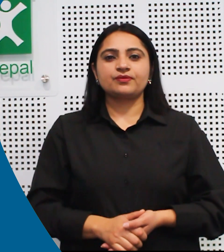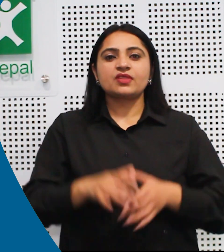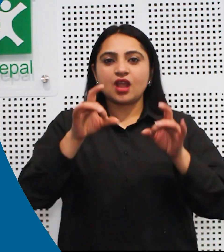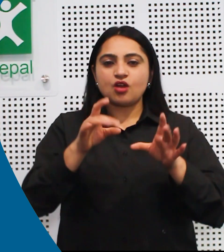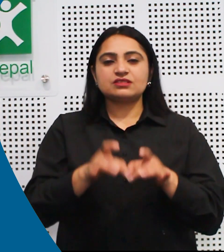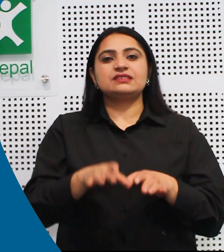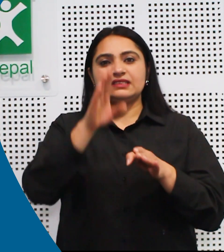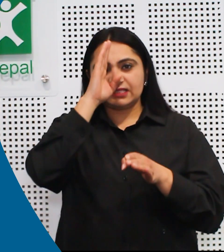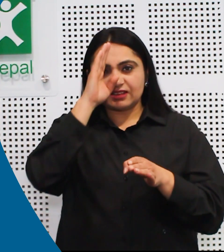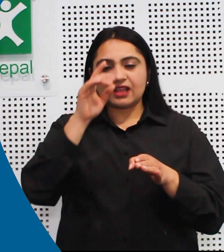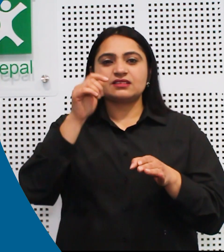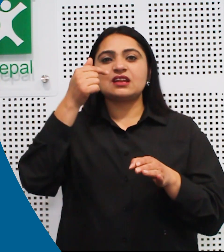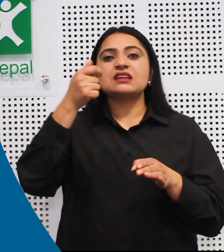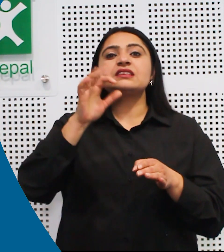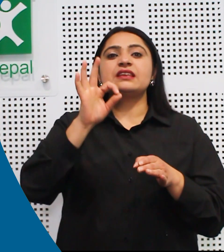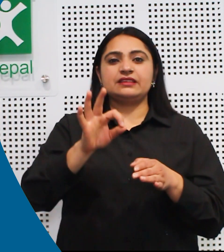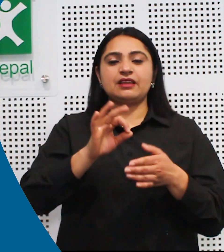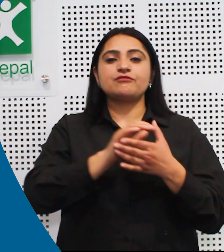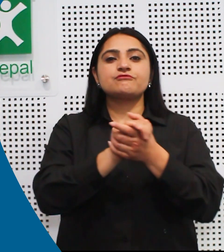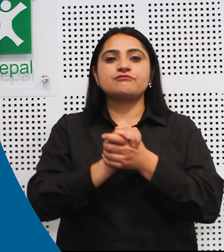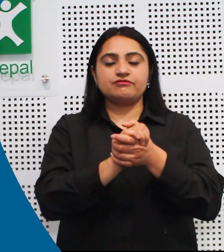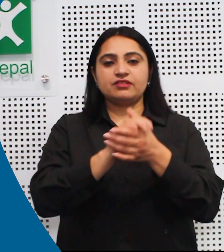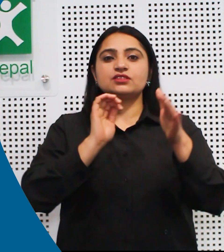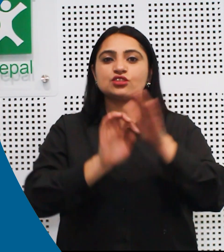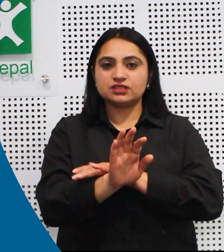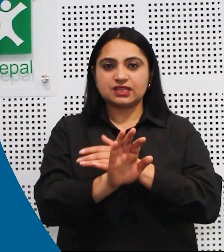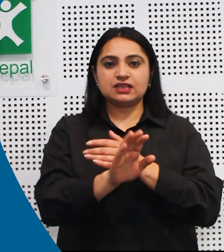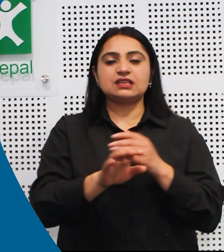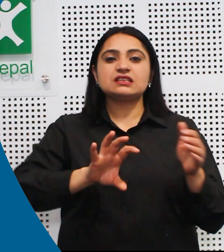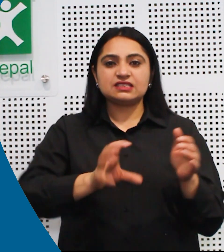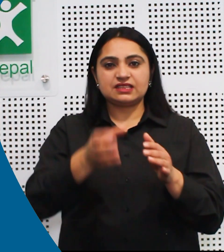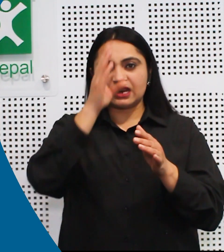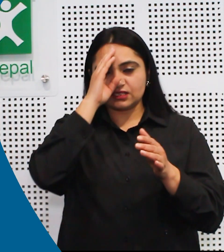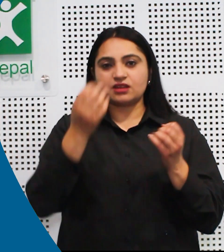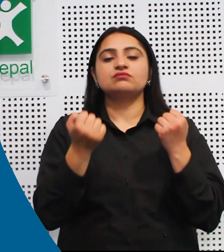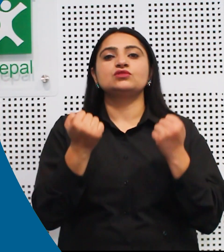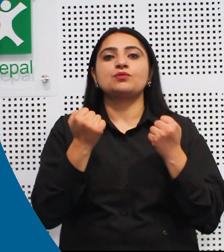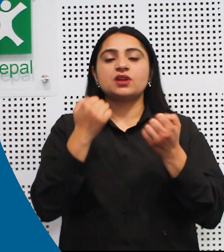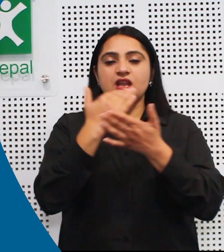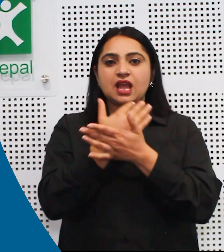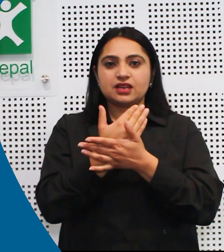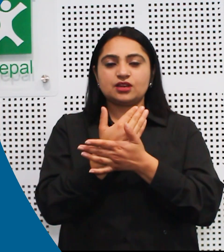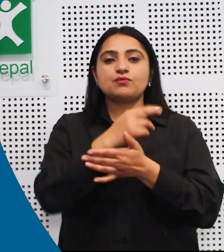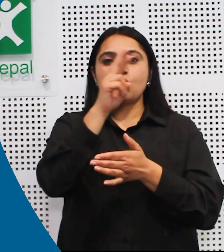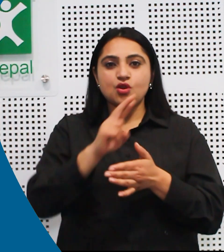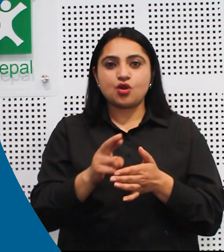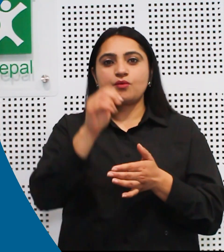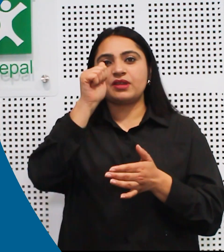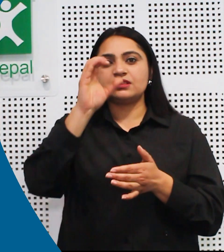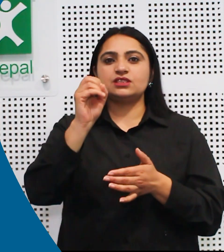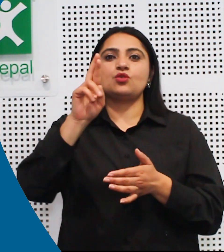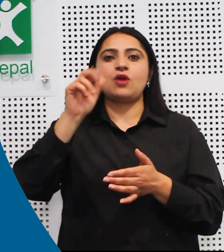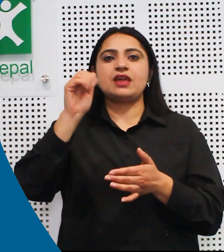अस्ट्रेलिया सरकार र द एसिया फाउन्डेसनको साझेदारीमा सञ्चालित स्थानीय सरकार सबलीकरण कार्यक्रम र अकोराब